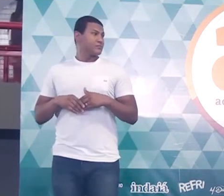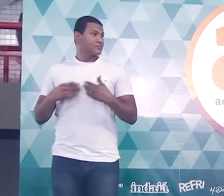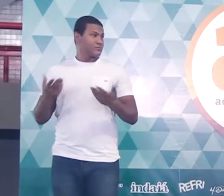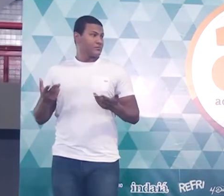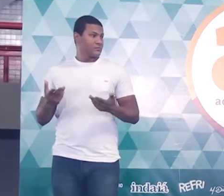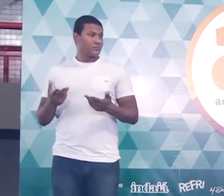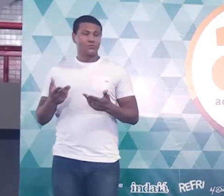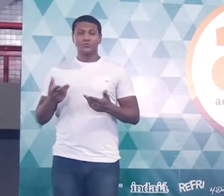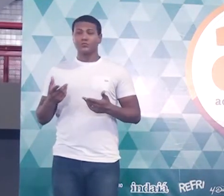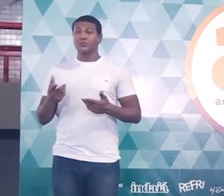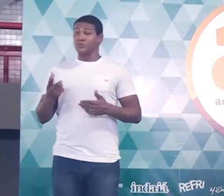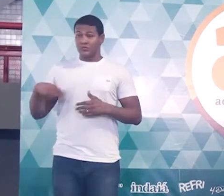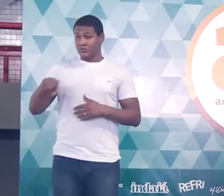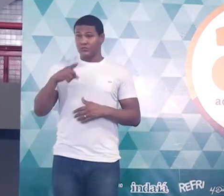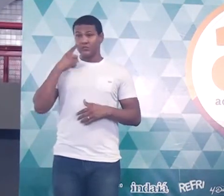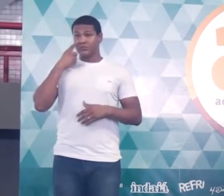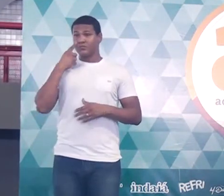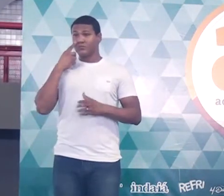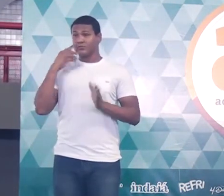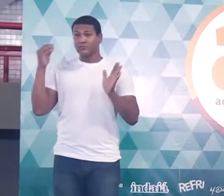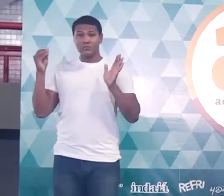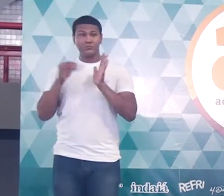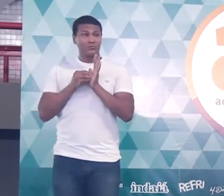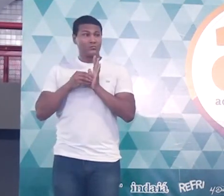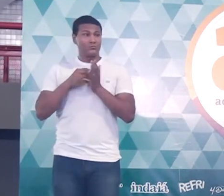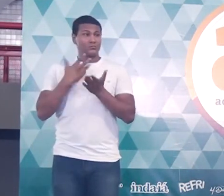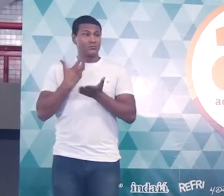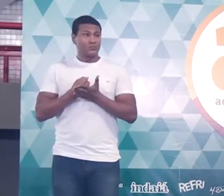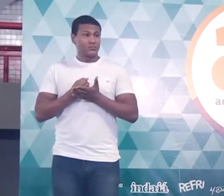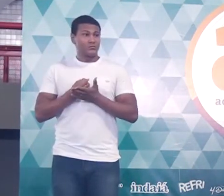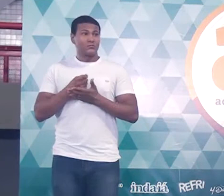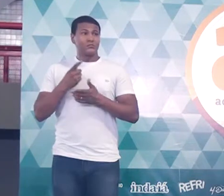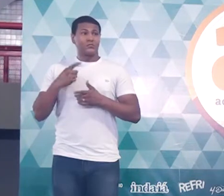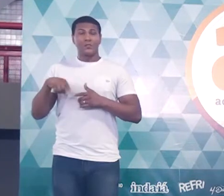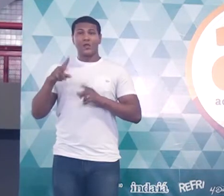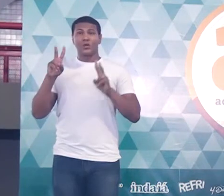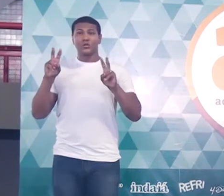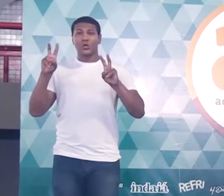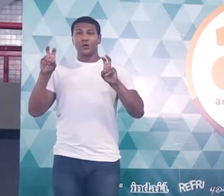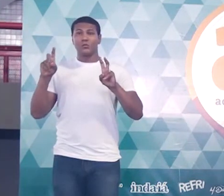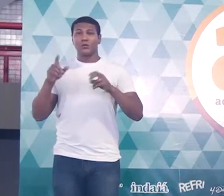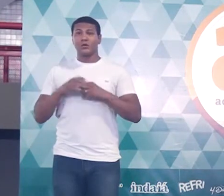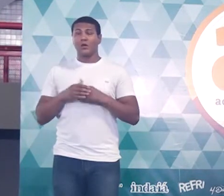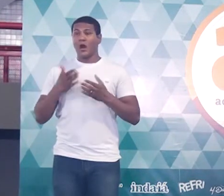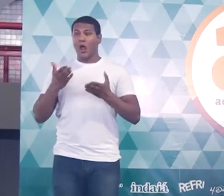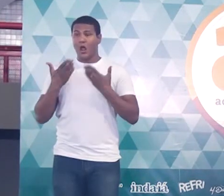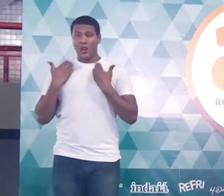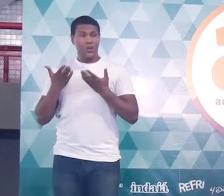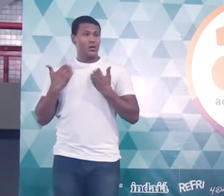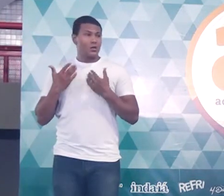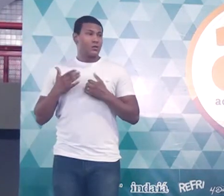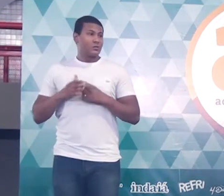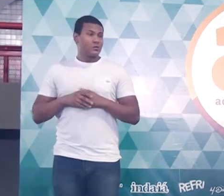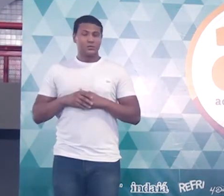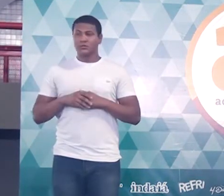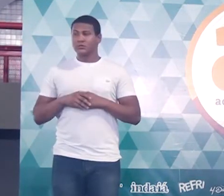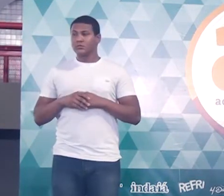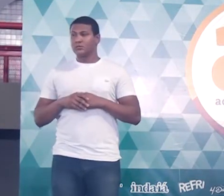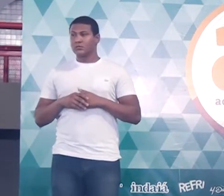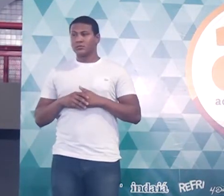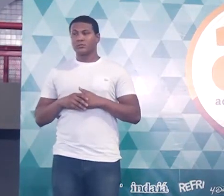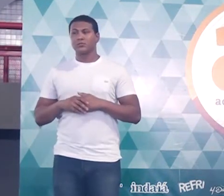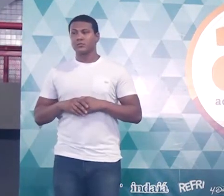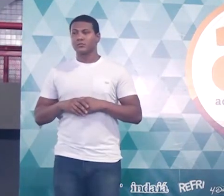vocês guardarem aí a ideia sobre o fluxo de calor. Lembrando que fluxo é qualquer coisa pelo tempo,